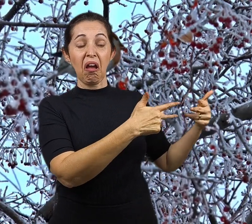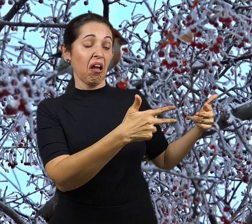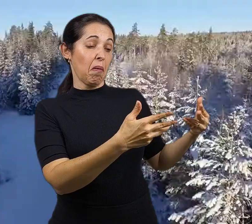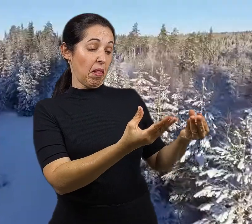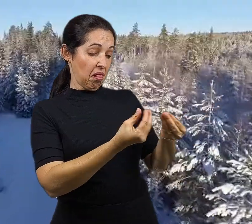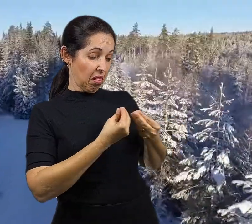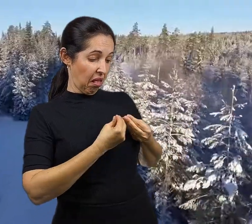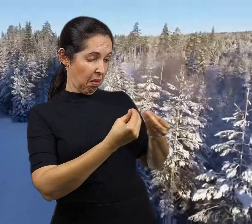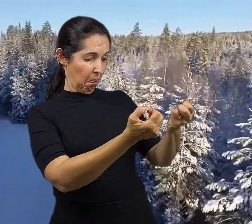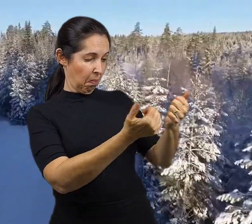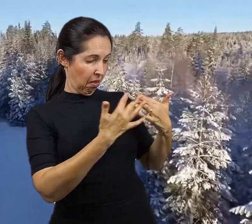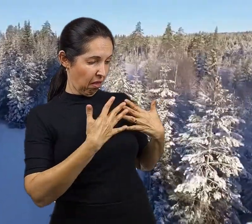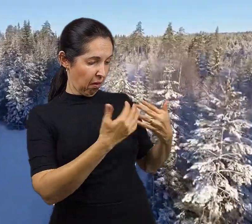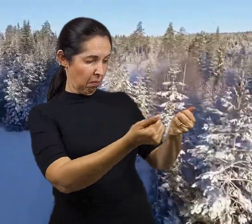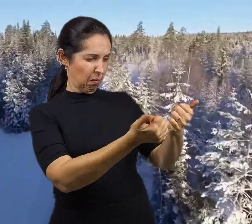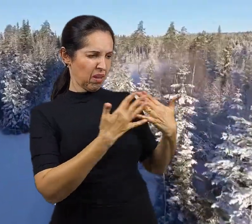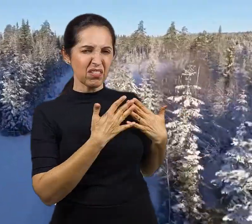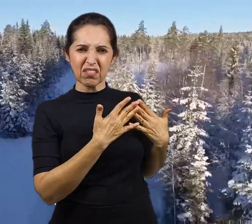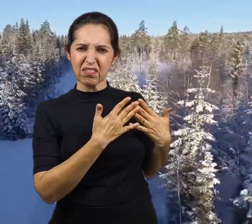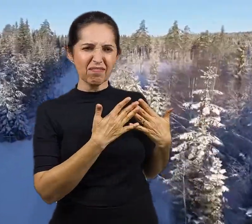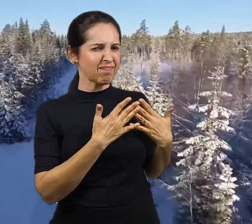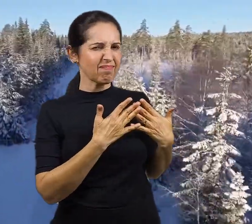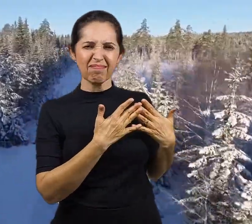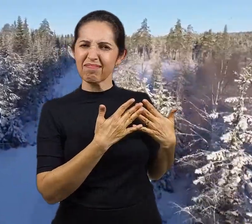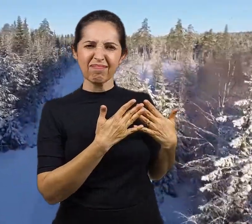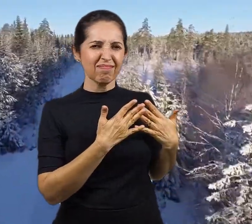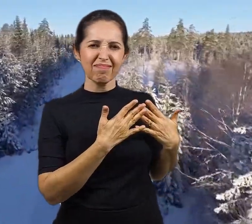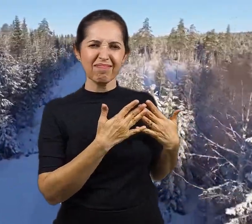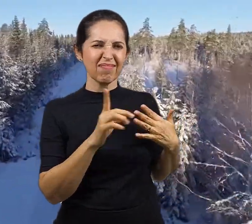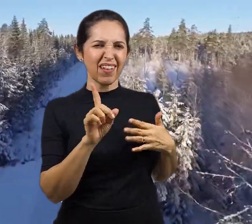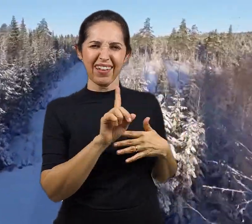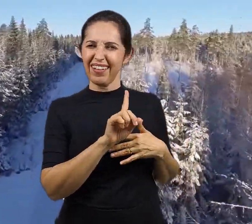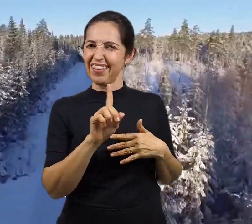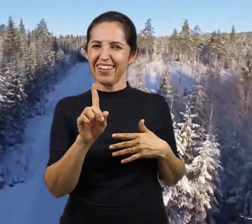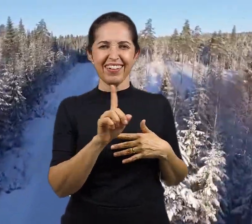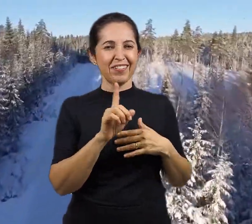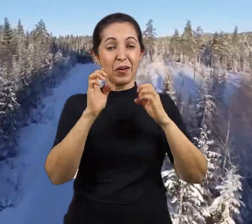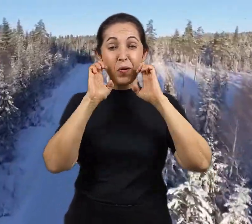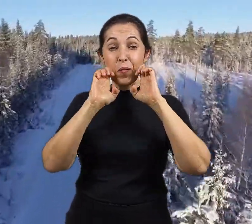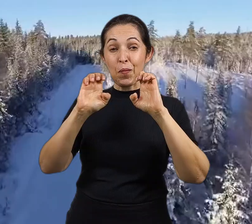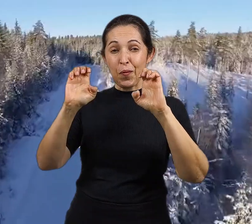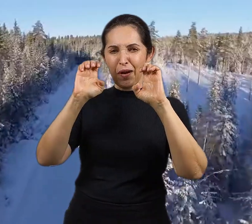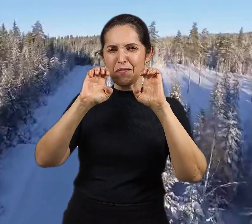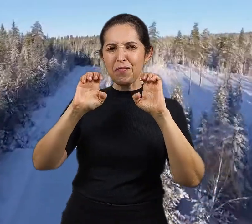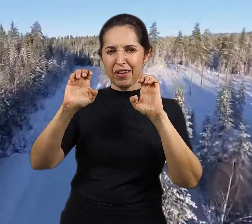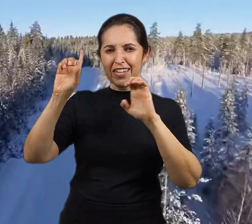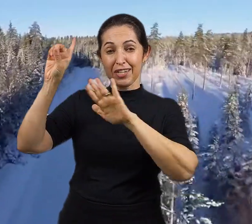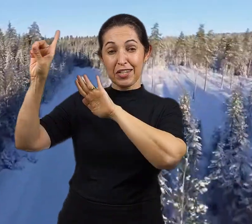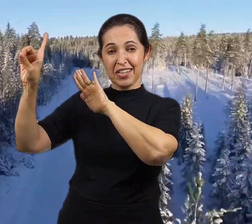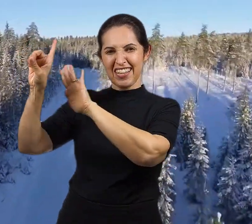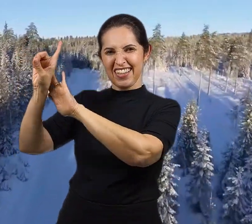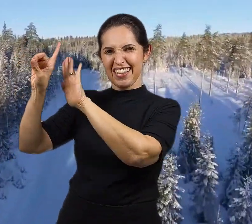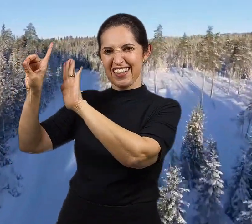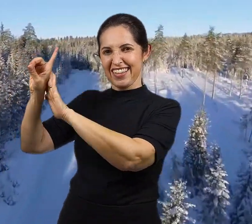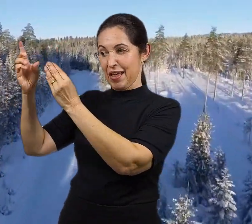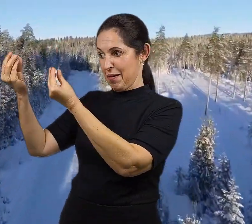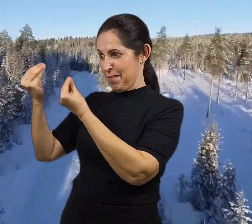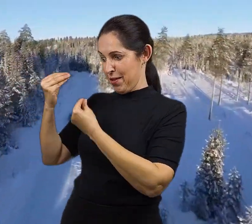serve para mim também. Mas o evangelho que Deus me chamou é diferente. É aquele que eu tenho que estar na madrugada, é aquele que eu tenho que estar